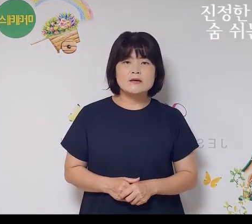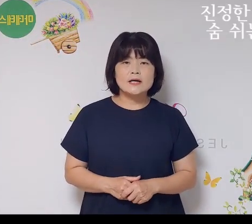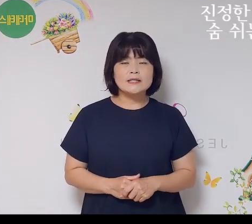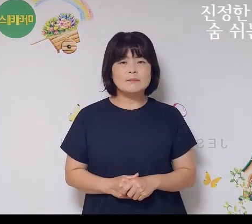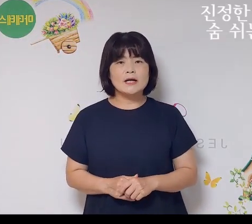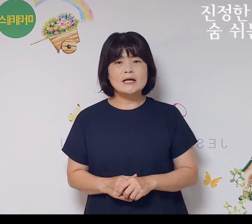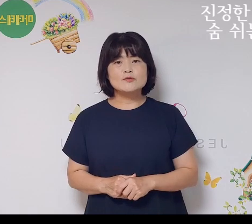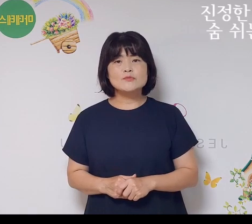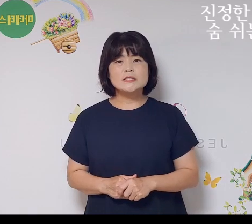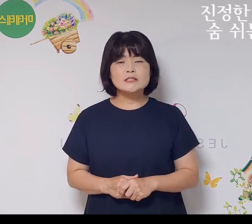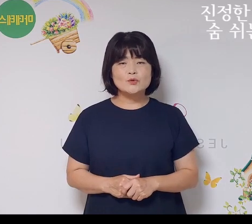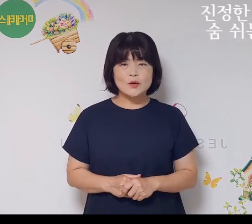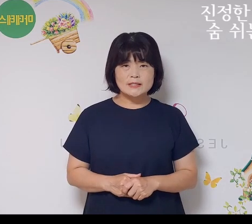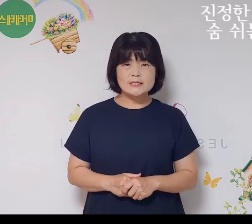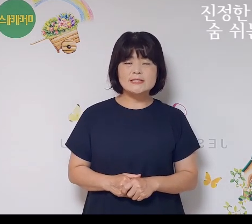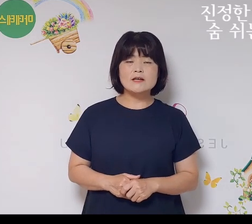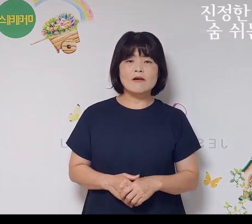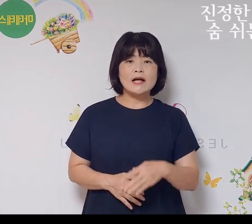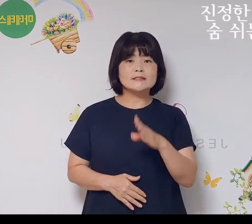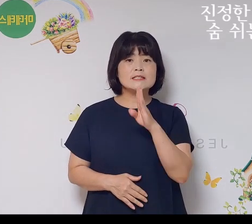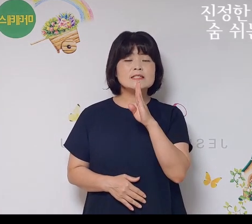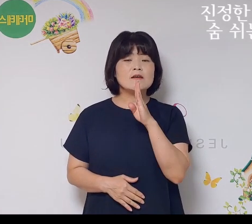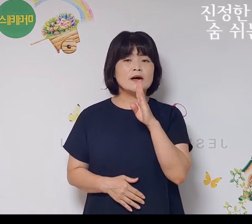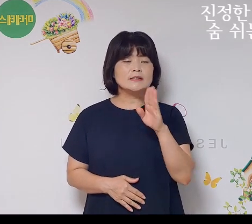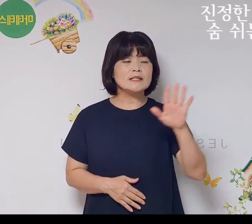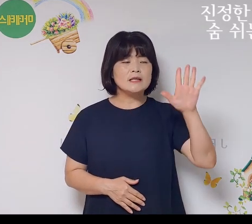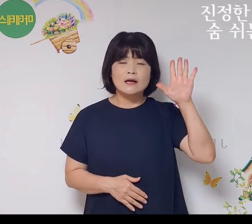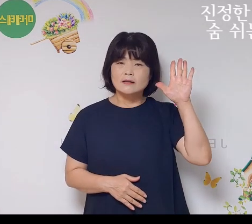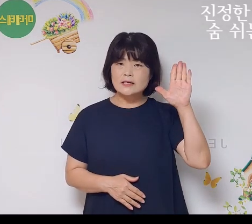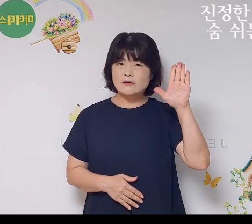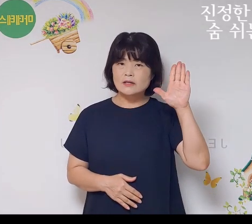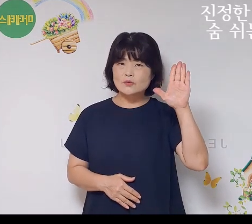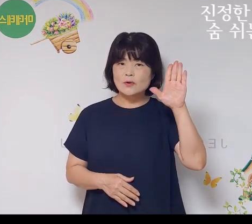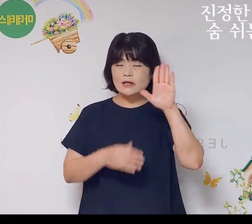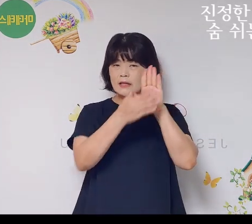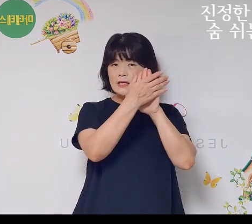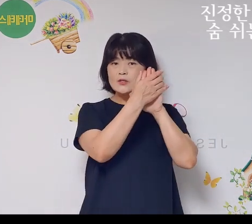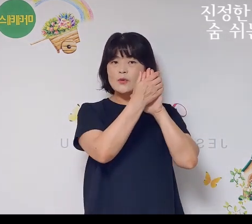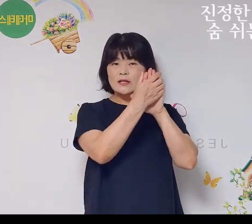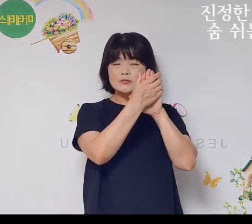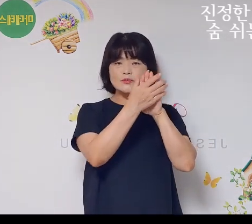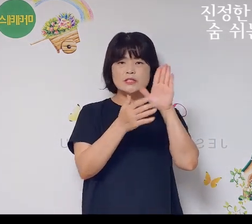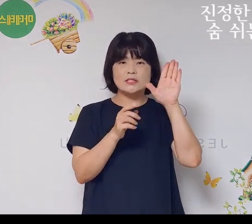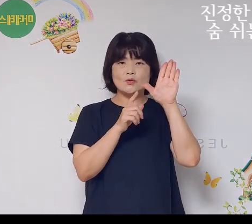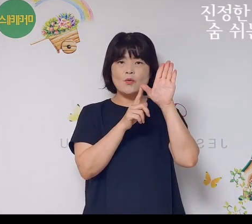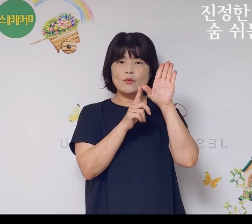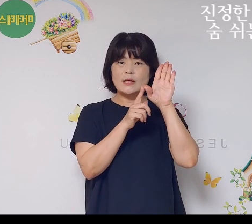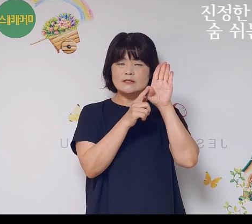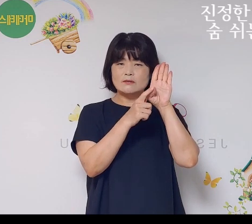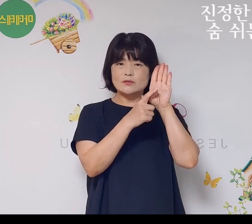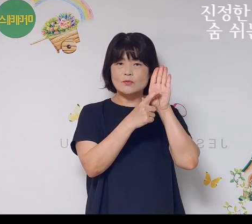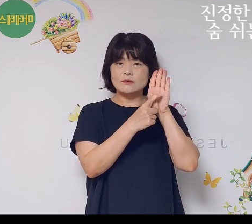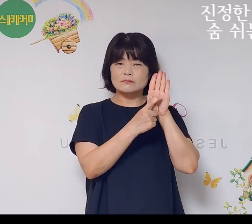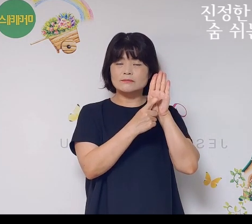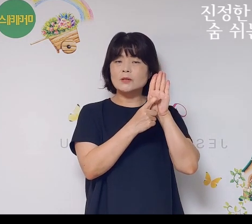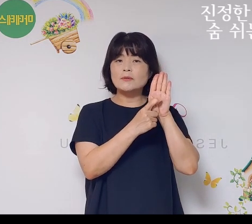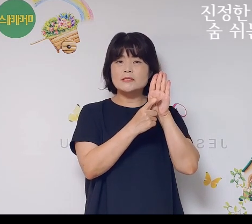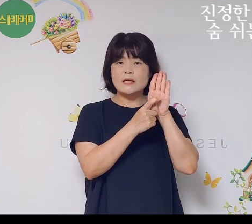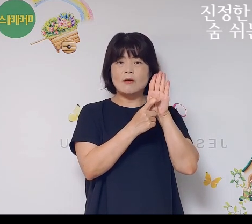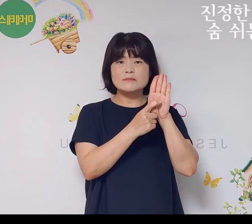진정한 예배가 숨쉬는 교회. 진정한은 5개 손가락, 4개 손가락은 붙이시고 5개 첫 번째